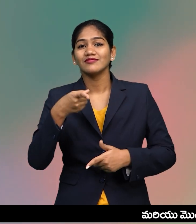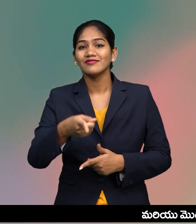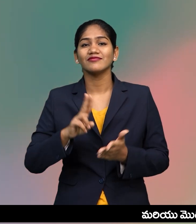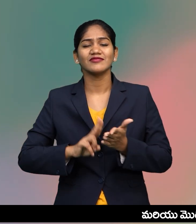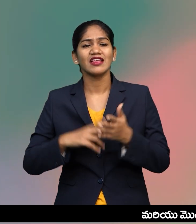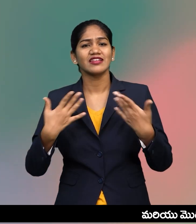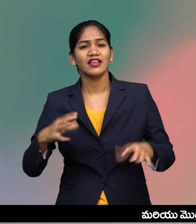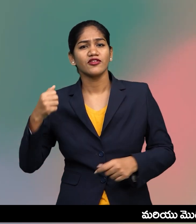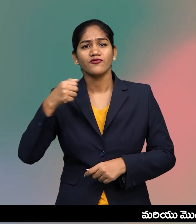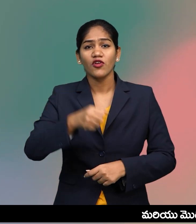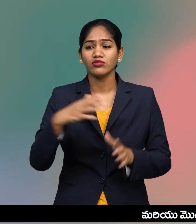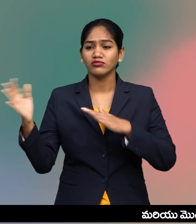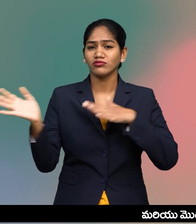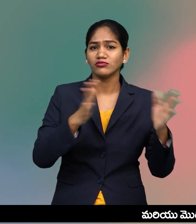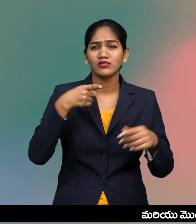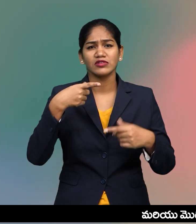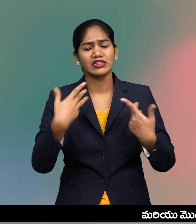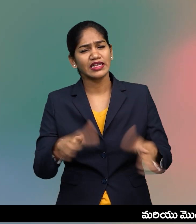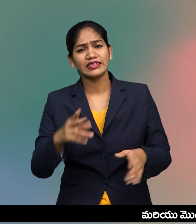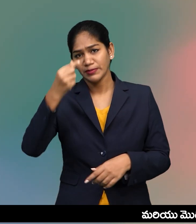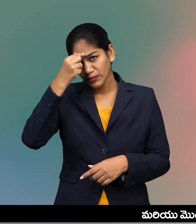మరియు మొదలైనవి నీటి వనరుల లక్షణాలు.